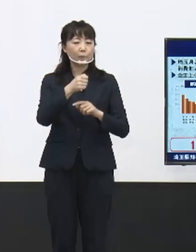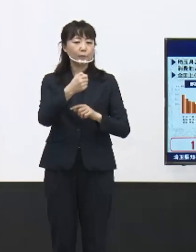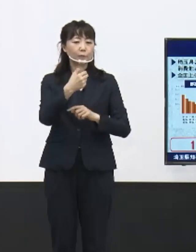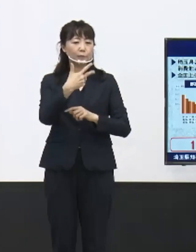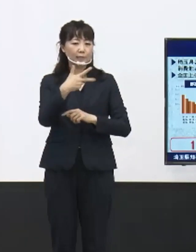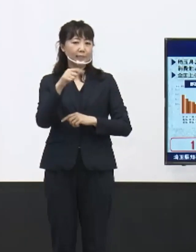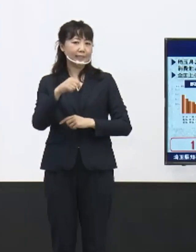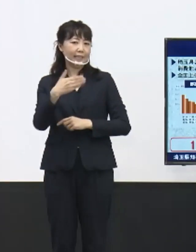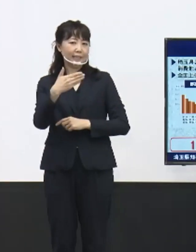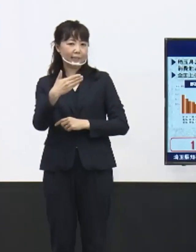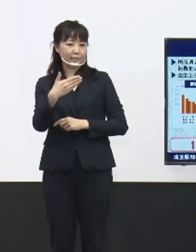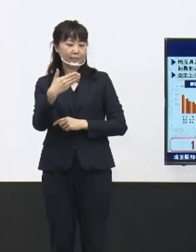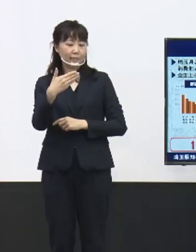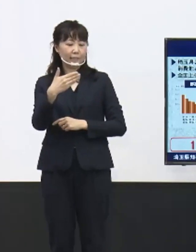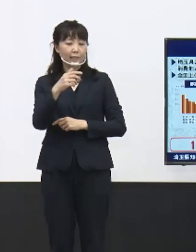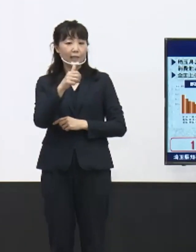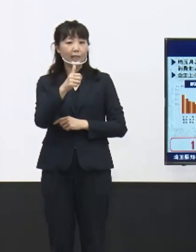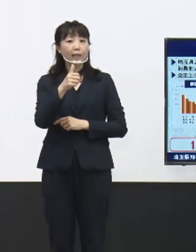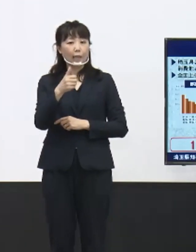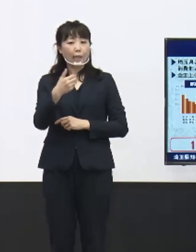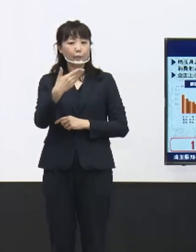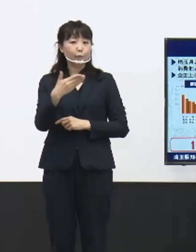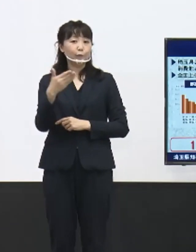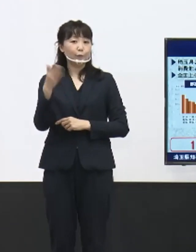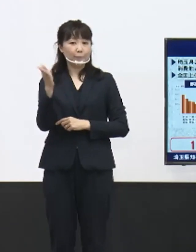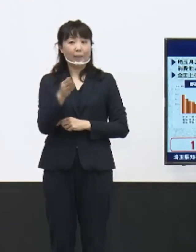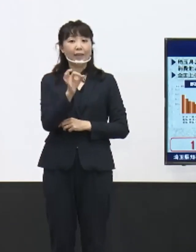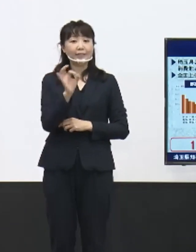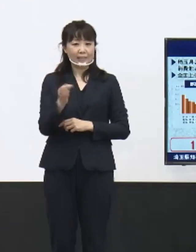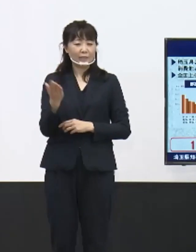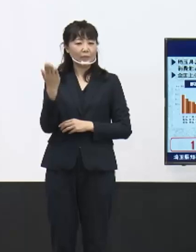53.97% でありました。で、前回平成29年が